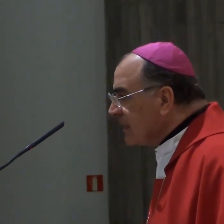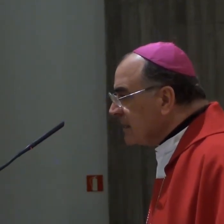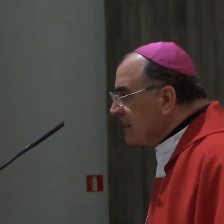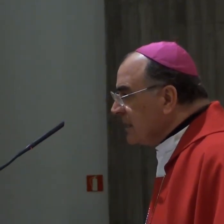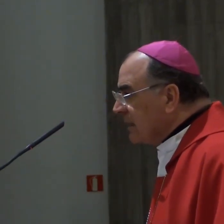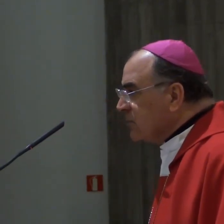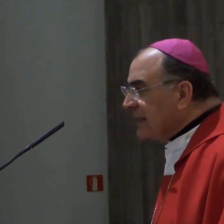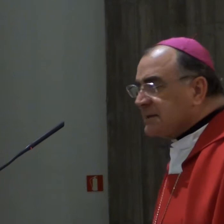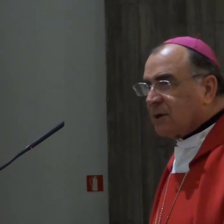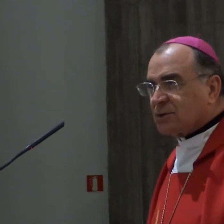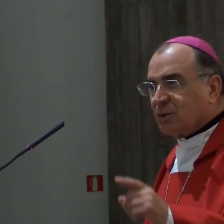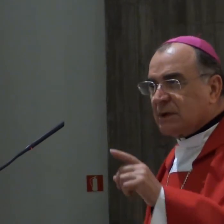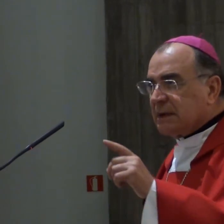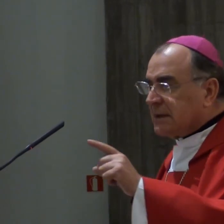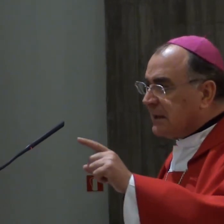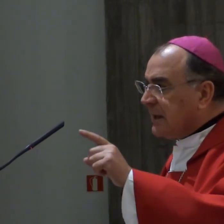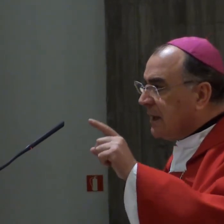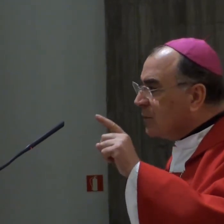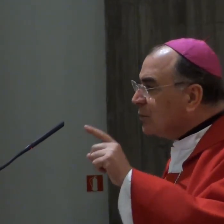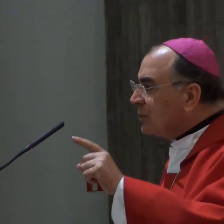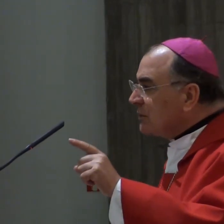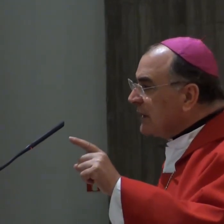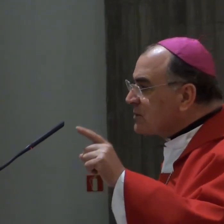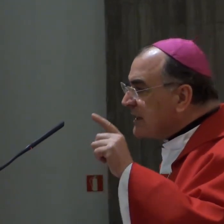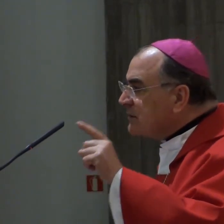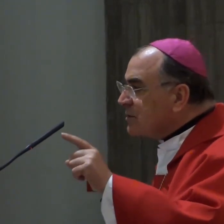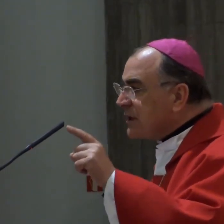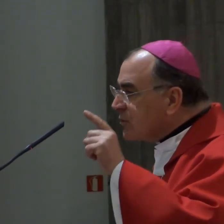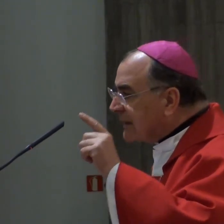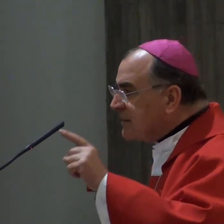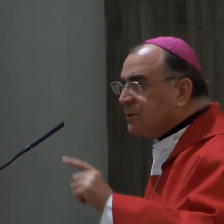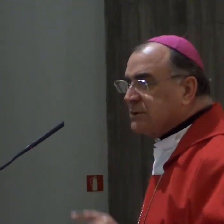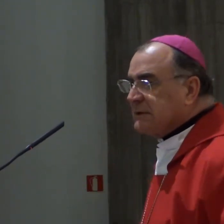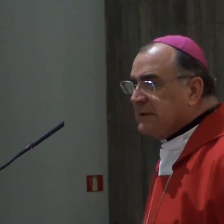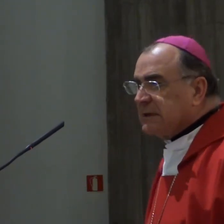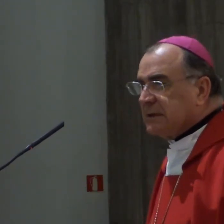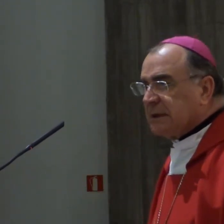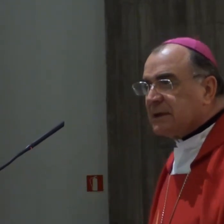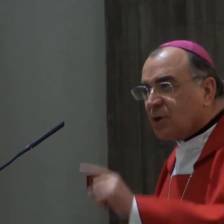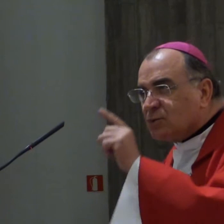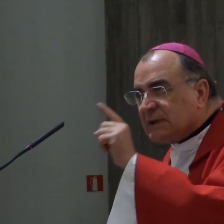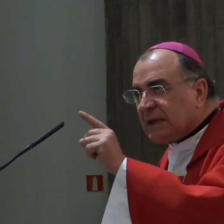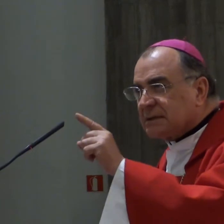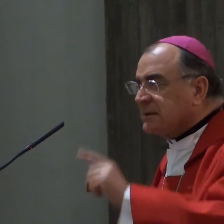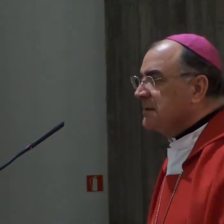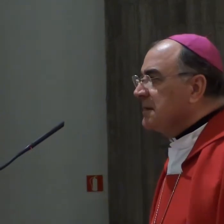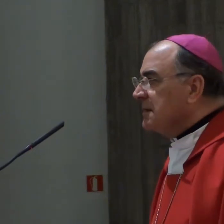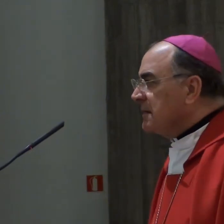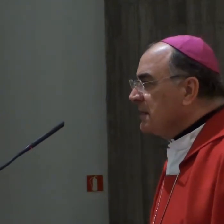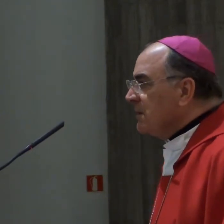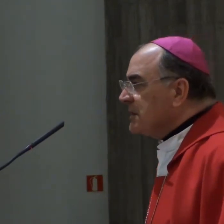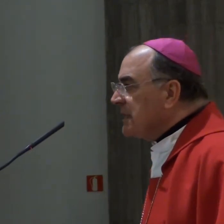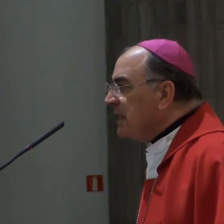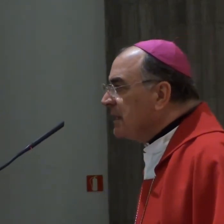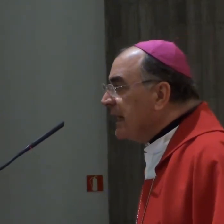familia la ciudad Se construye en el mundo de los centros educativos y son ustedes